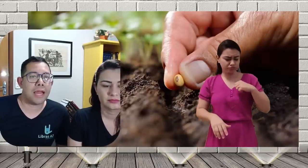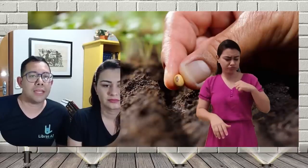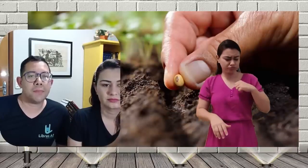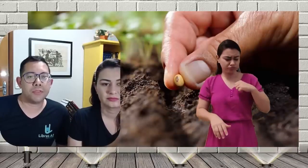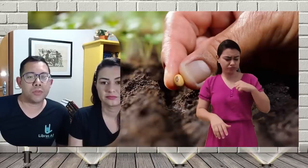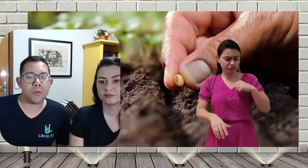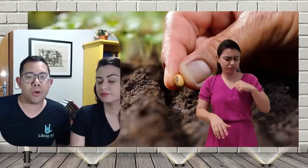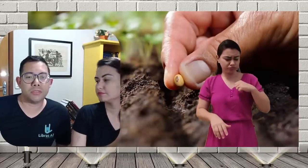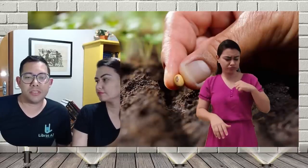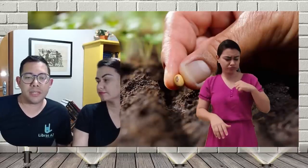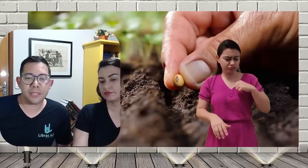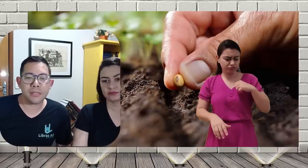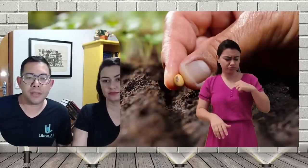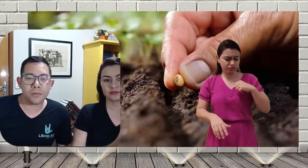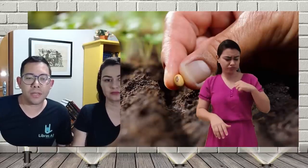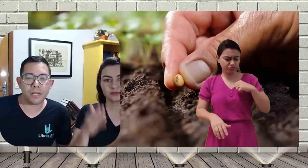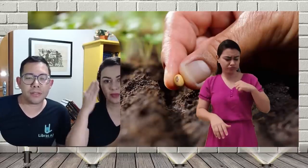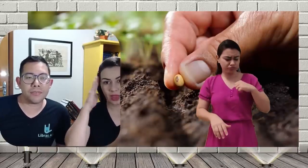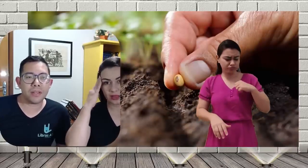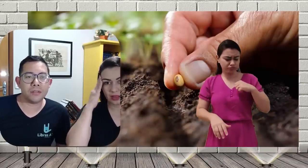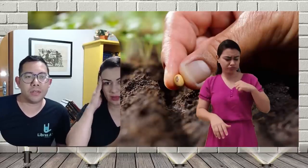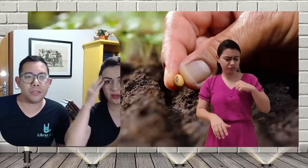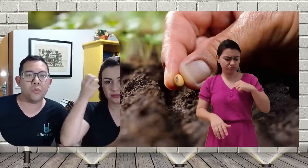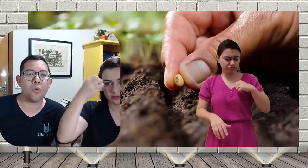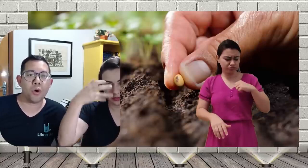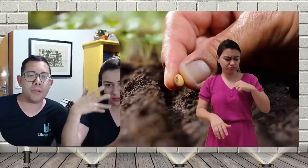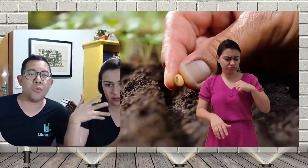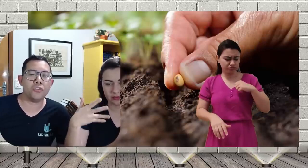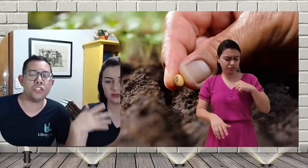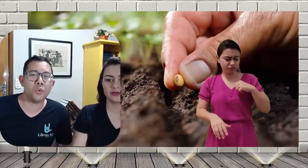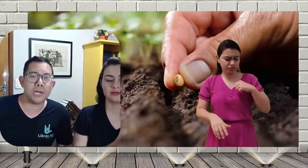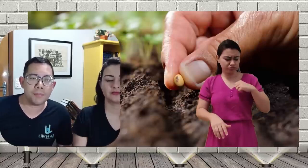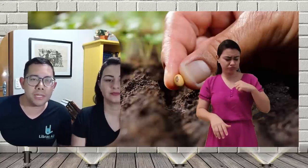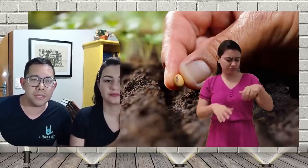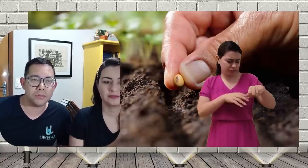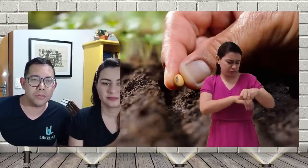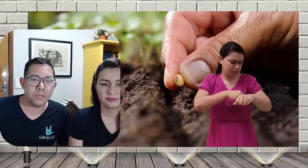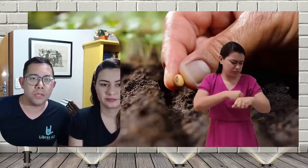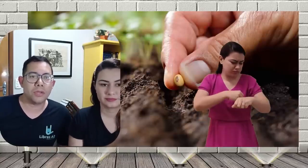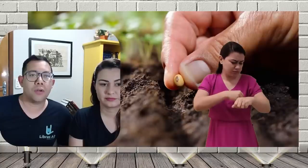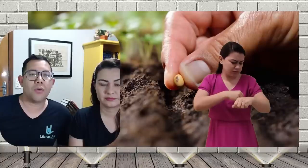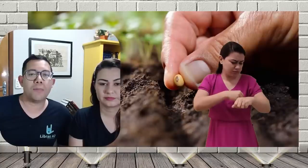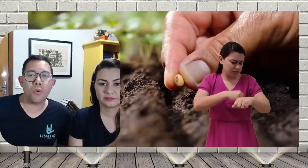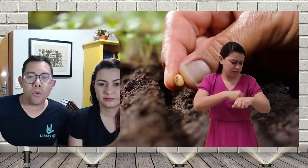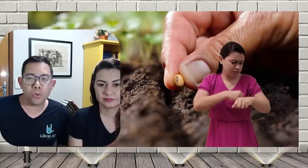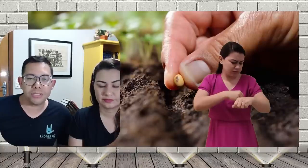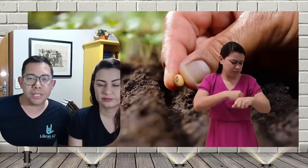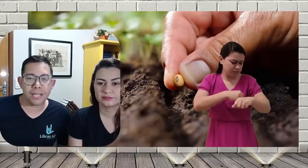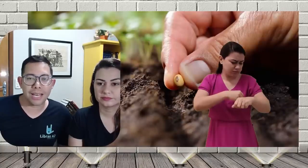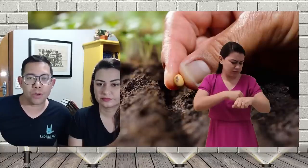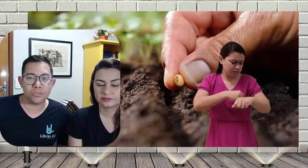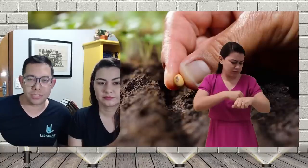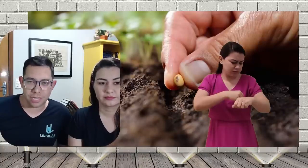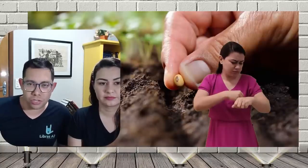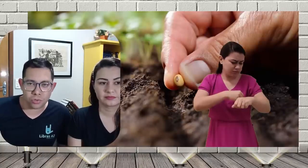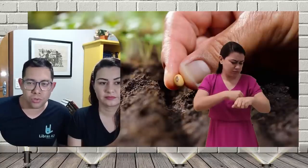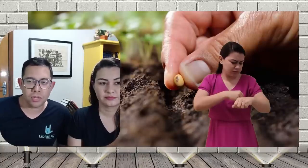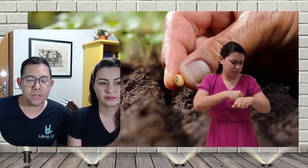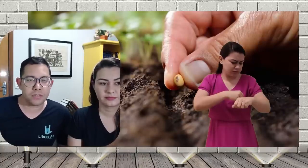Aqui, pessoal, ó, vocês já entenderam o que ela está falando. Então, o homem continua caminhando. Com a bolsa, olha lá, o cesto, certo?